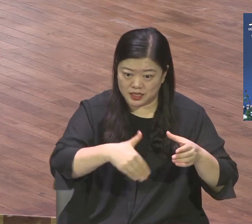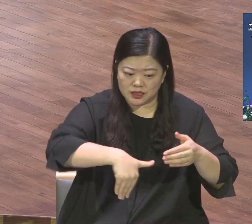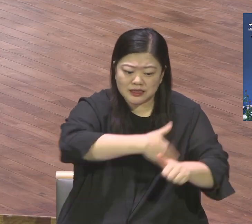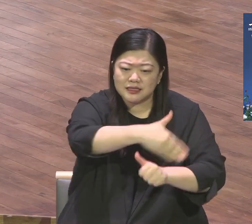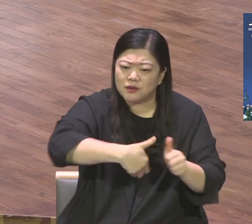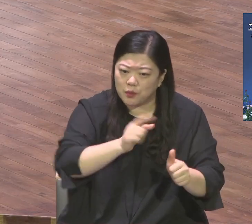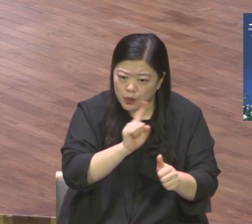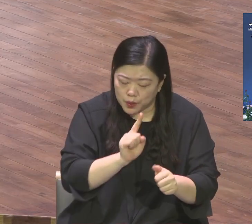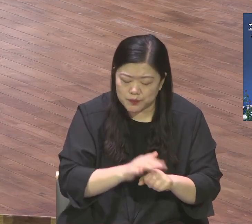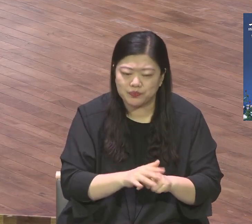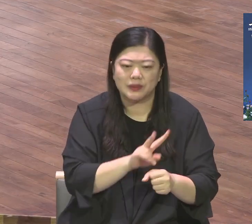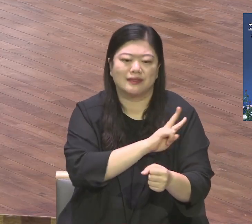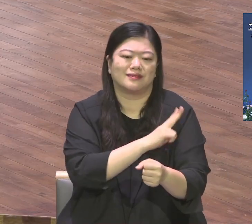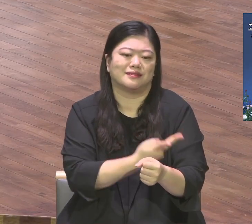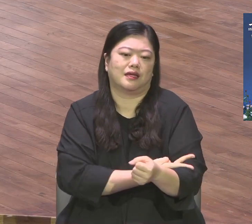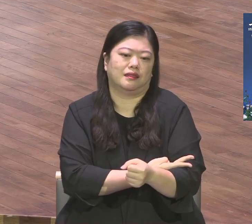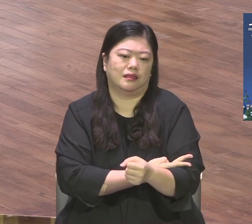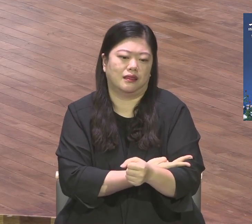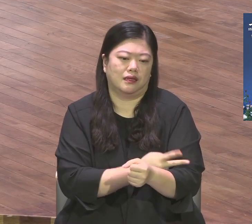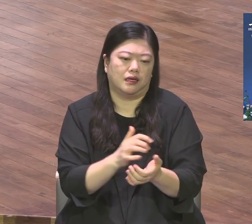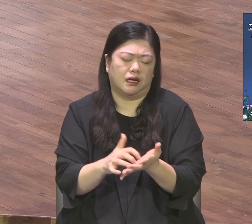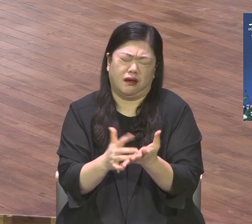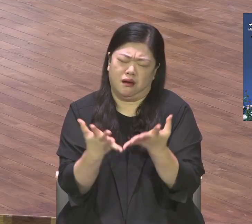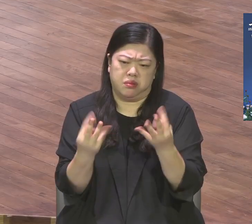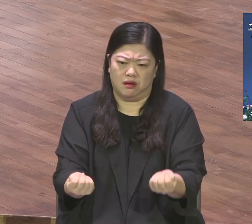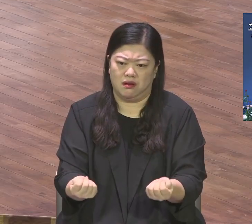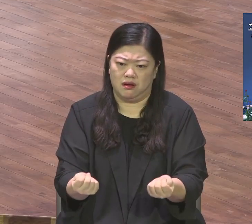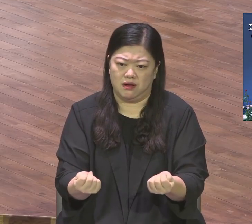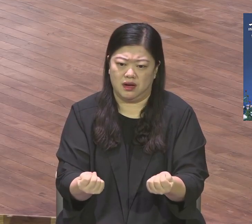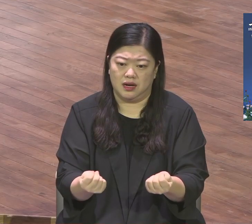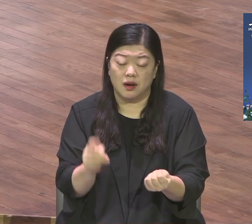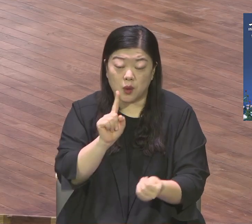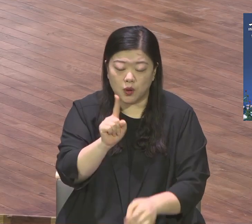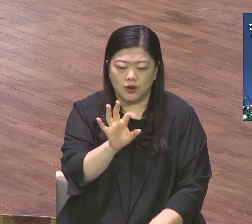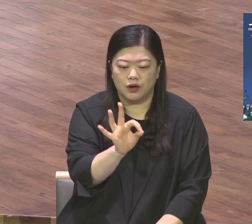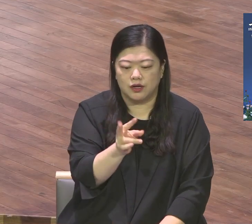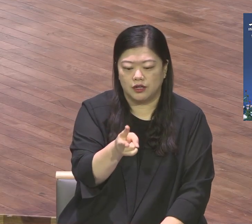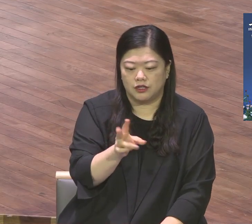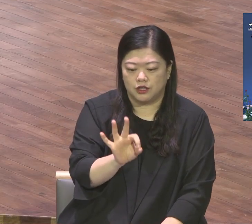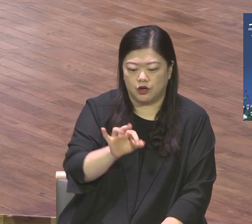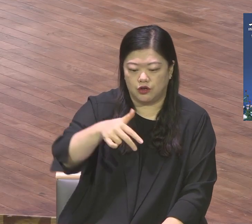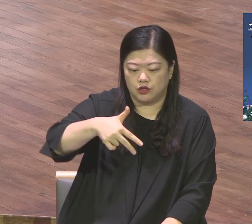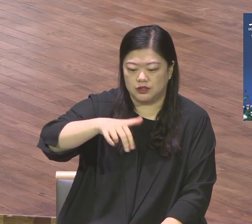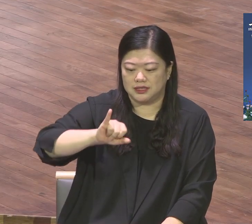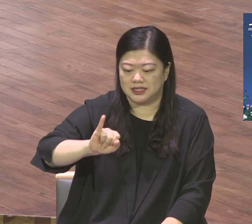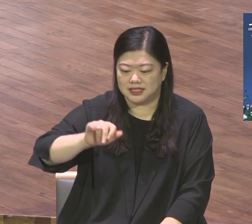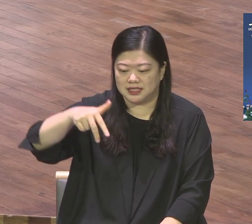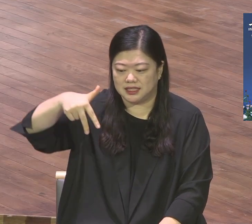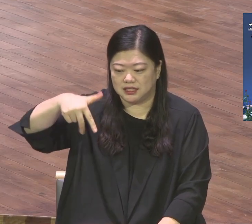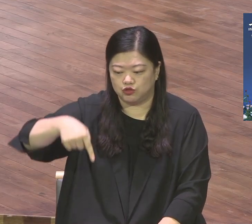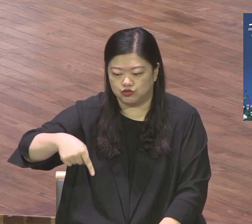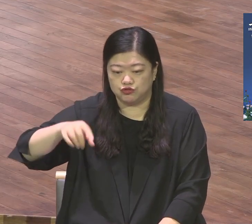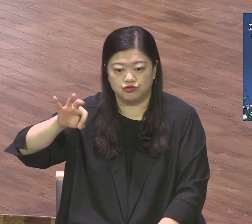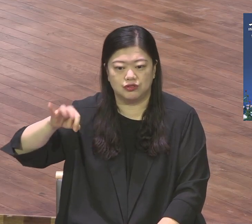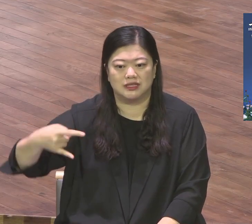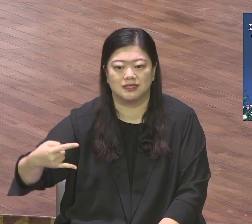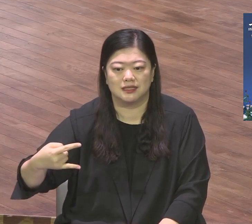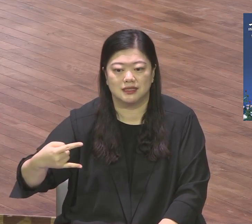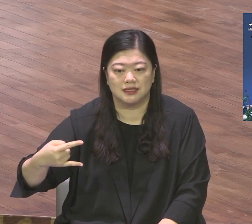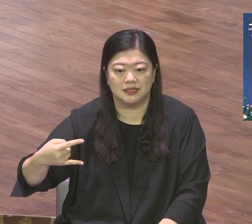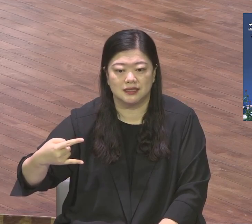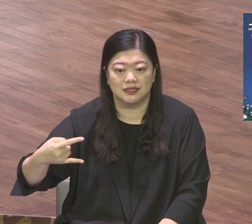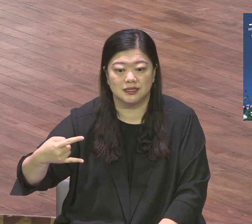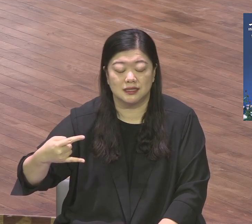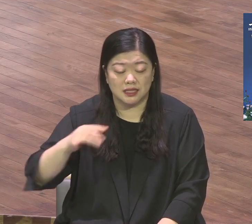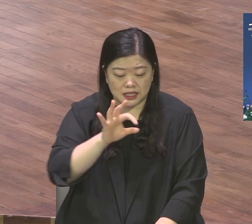횡행하고 있었습니다. 이단들이 많았어요. 대표적인 것이 영지주의자들. 영지주의는